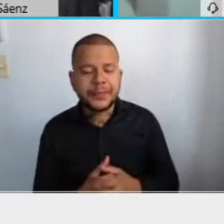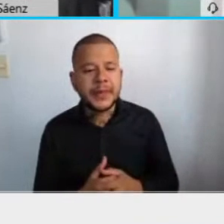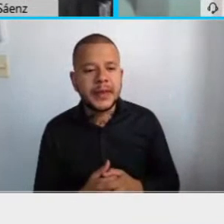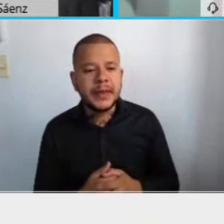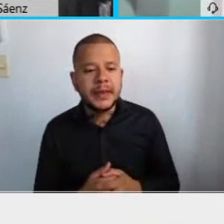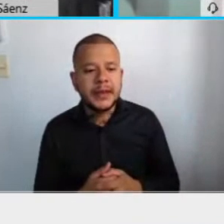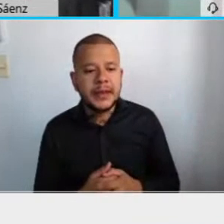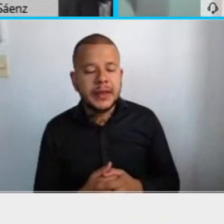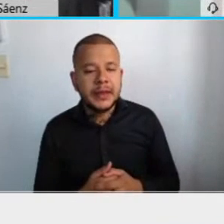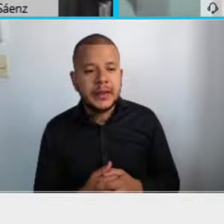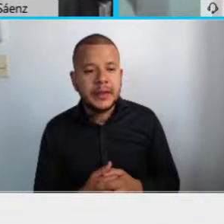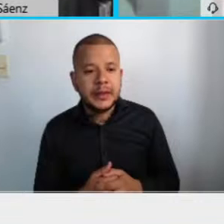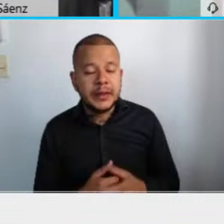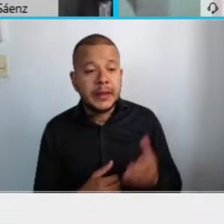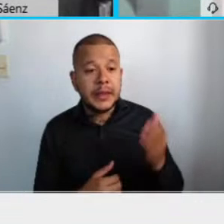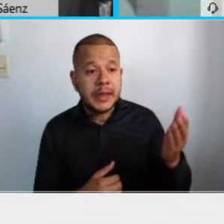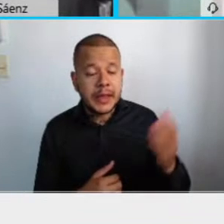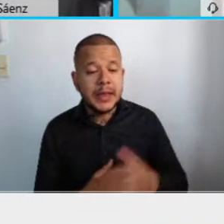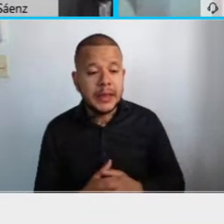Villamizar es nuestra fórmula